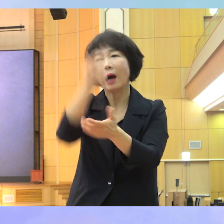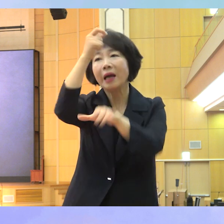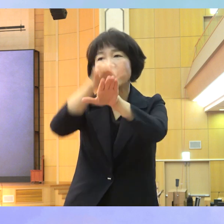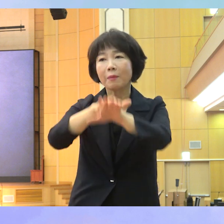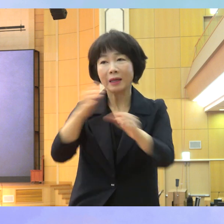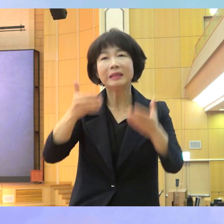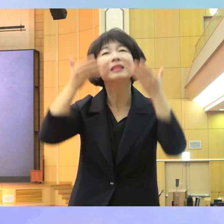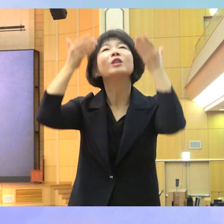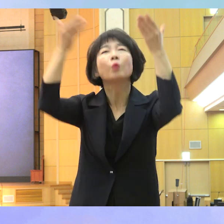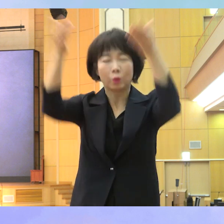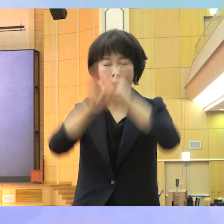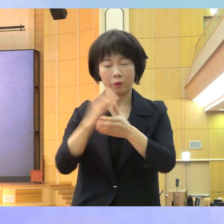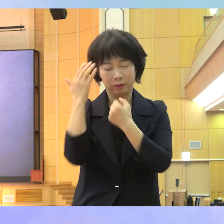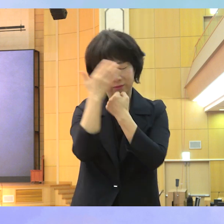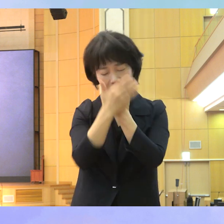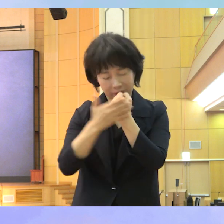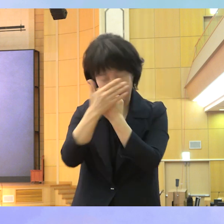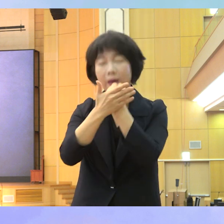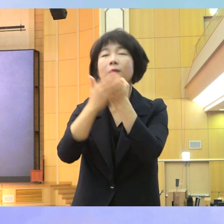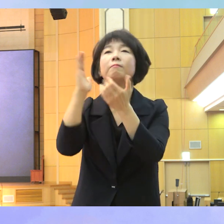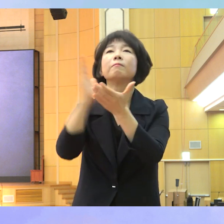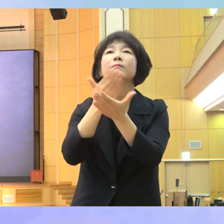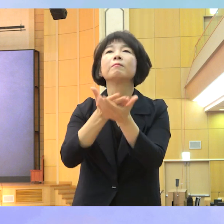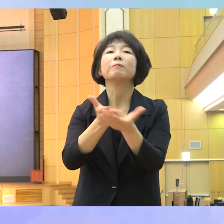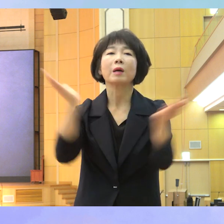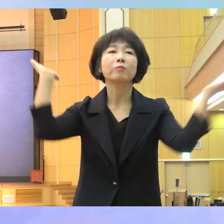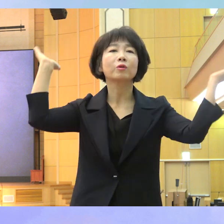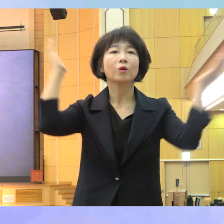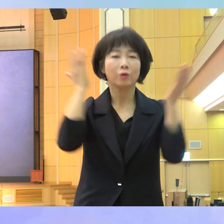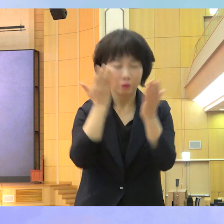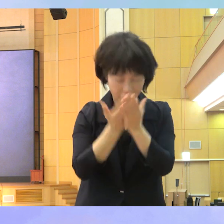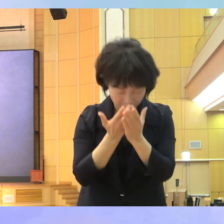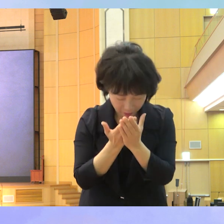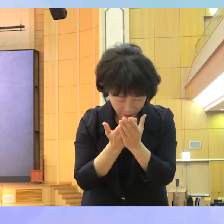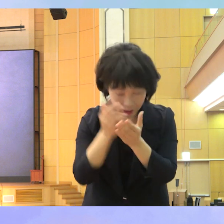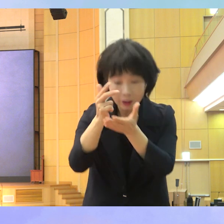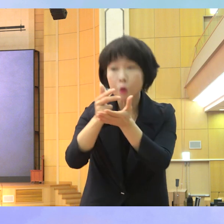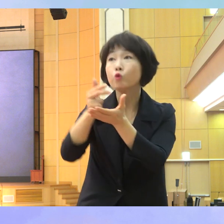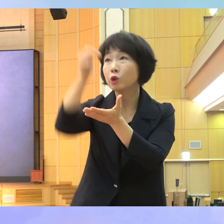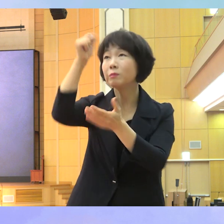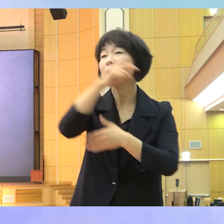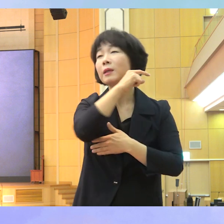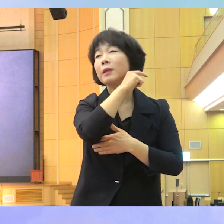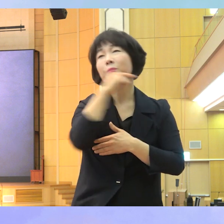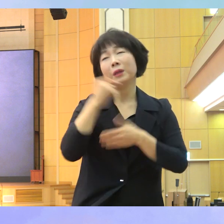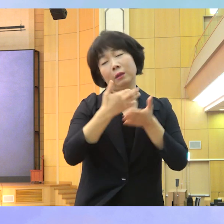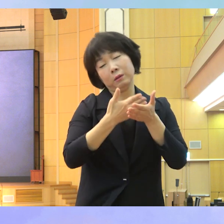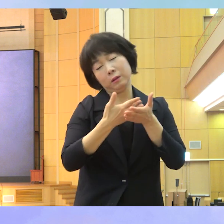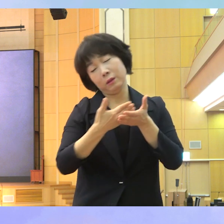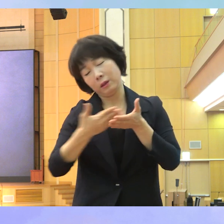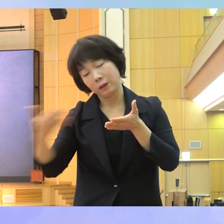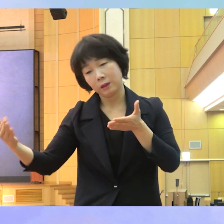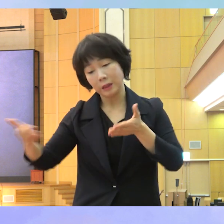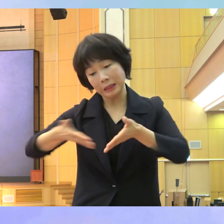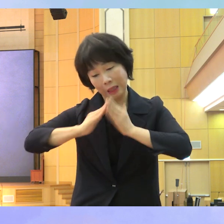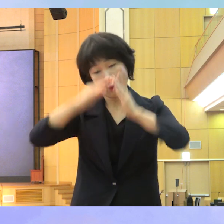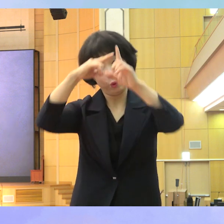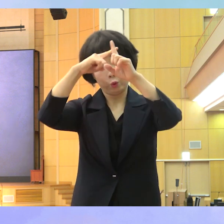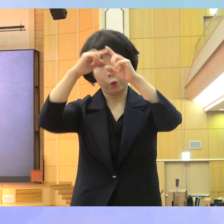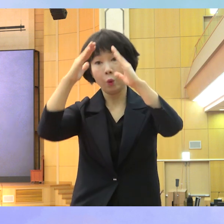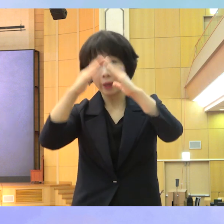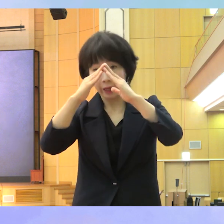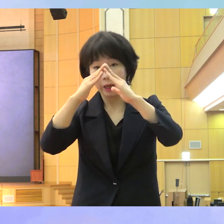드릴 수 있도록 은혜를 베풀어 주옵소서. 주님이 피 흘리시고 세운 교회가